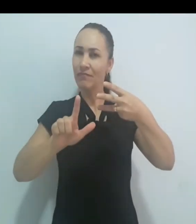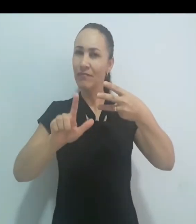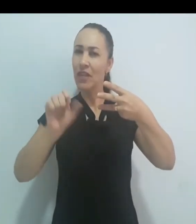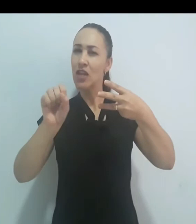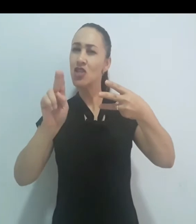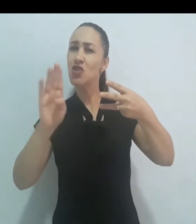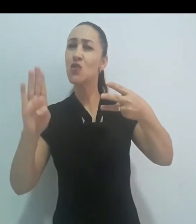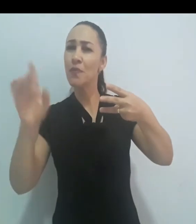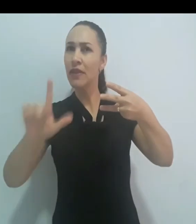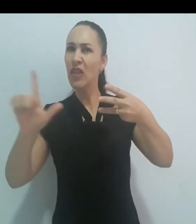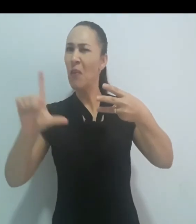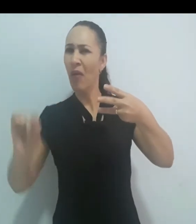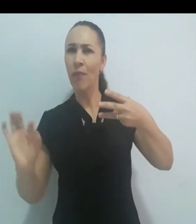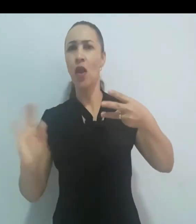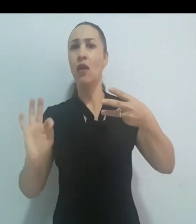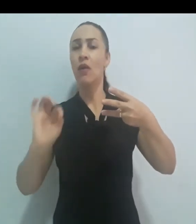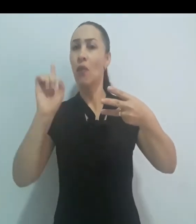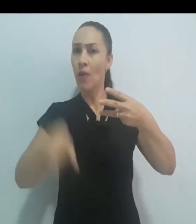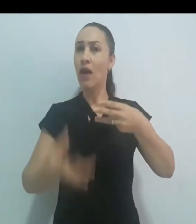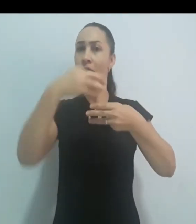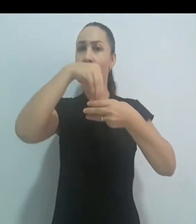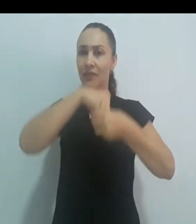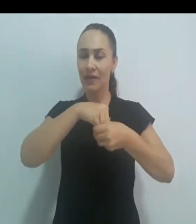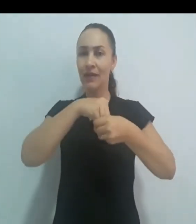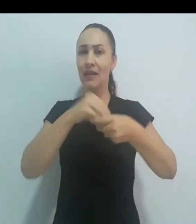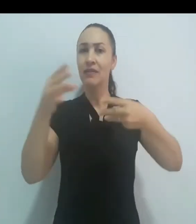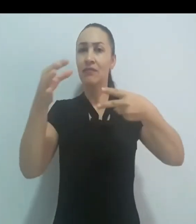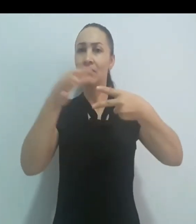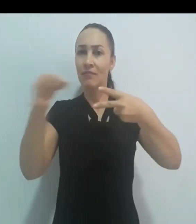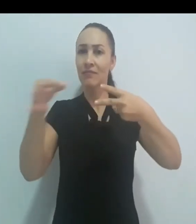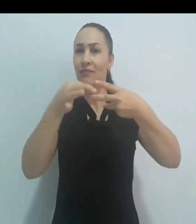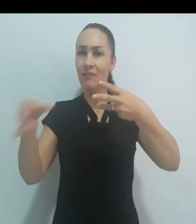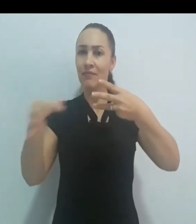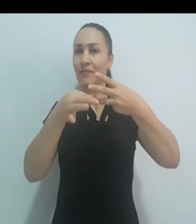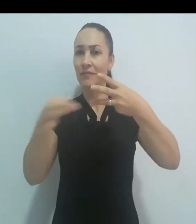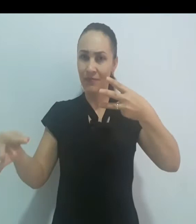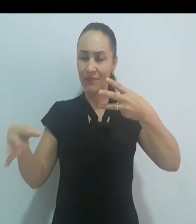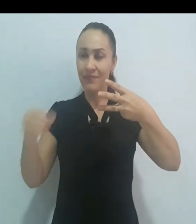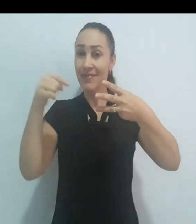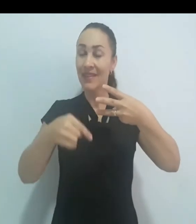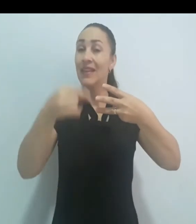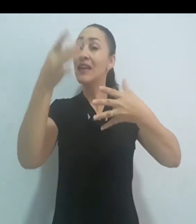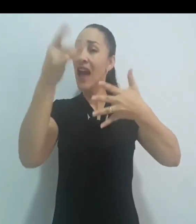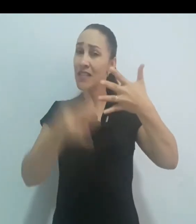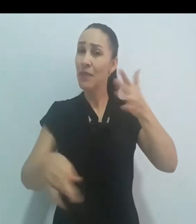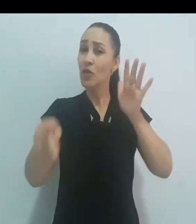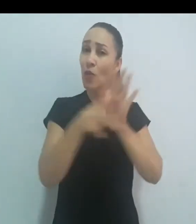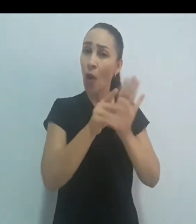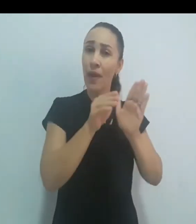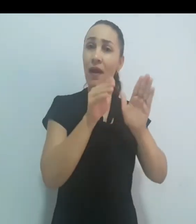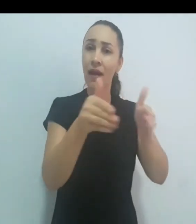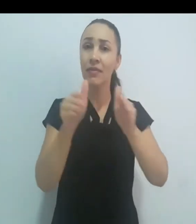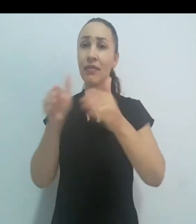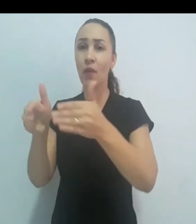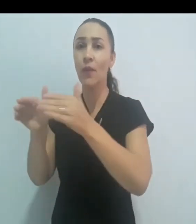Não que elas sejam menores, né? Mas que elas vão se categorizar a partir de aspectos